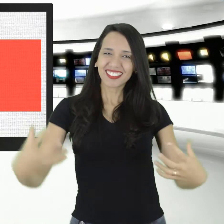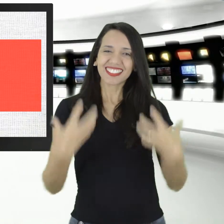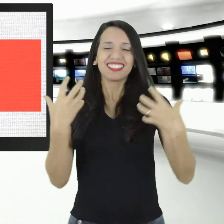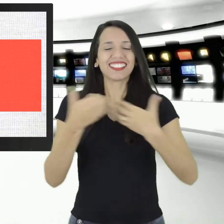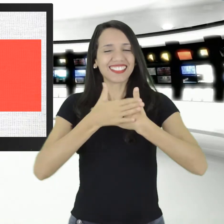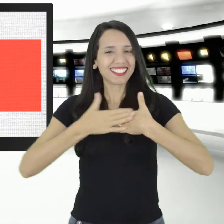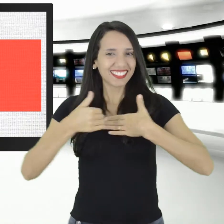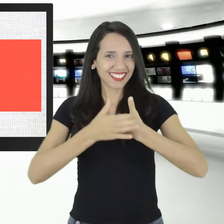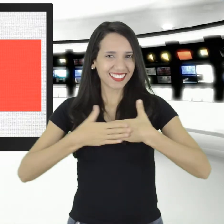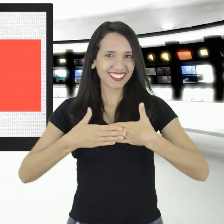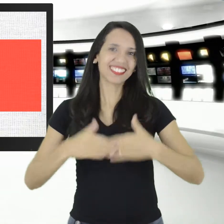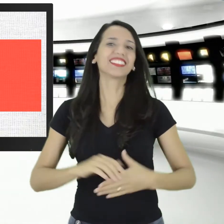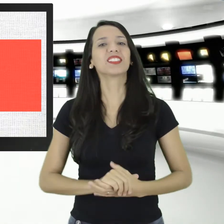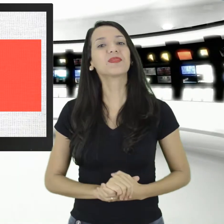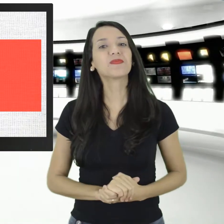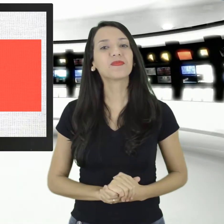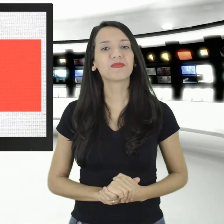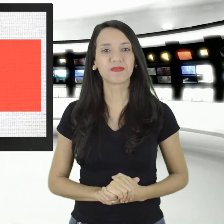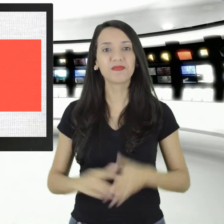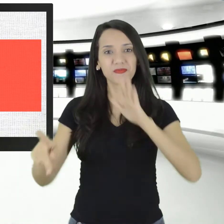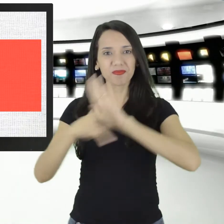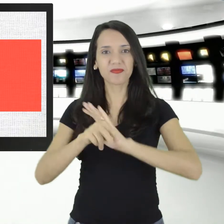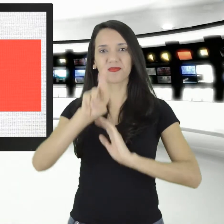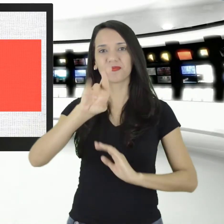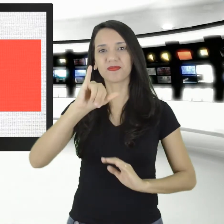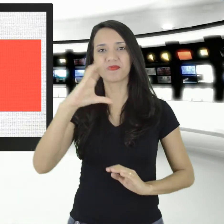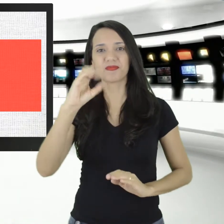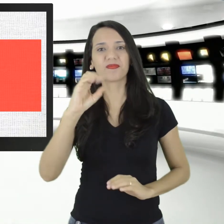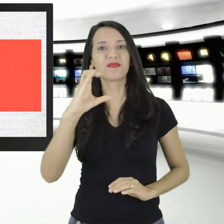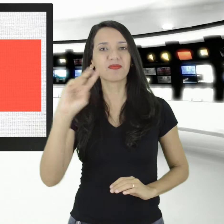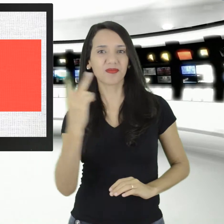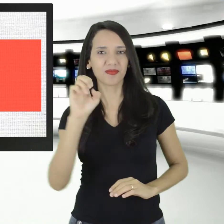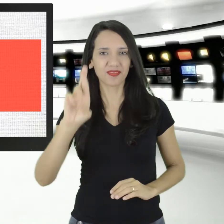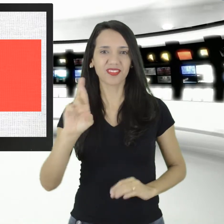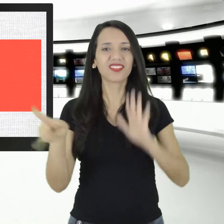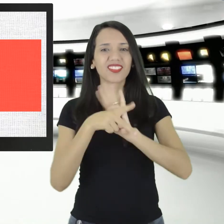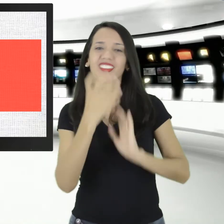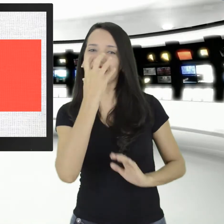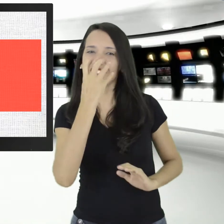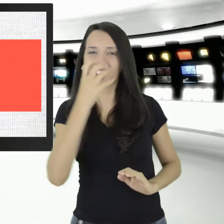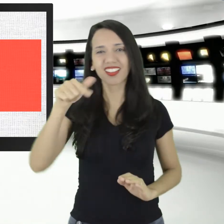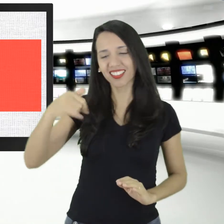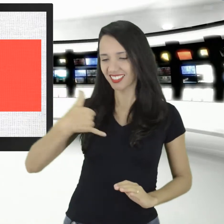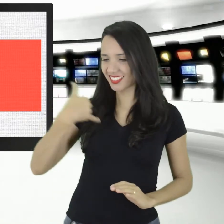de sua energia e carinho ricosti uma golden retriever de sete anos de idade